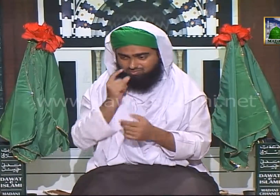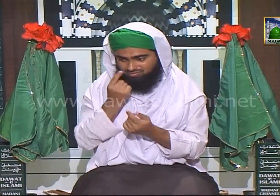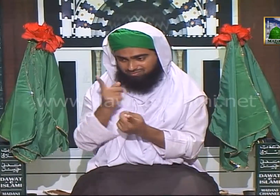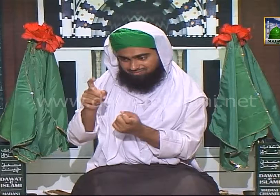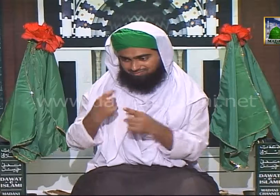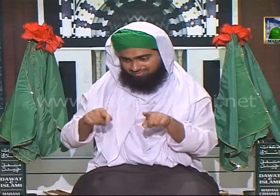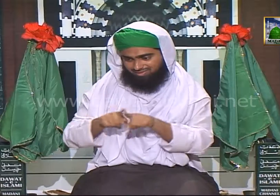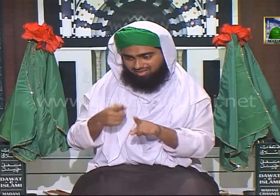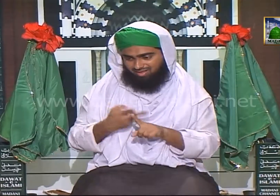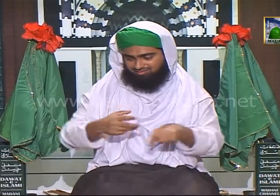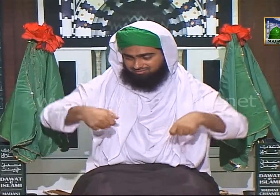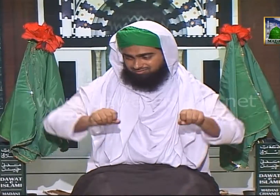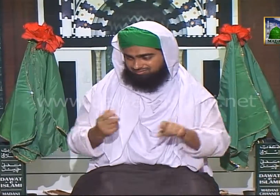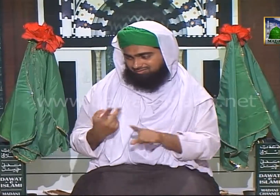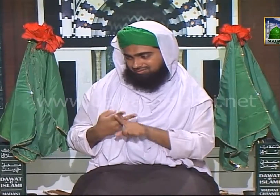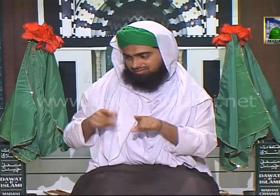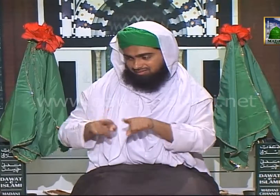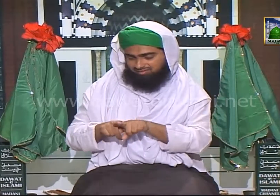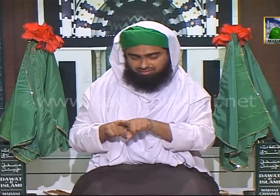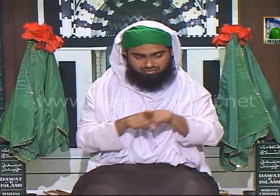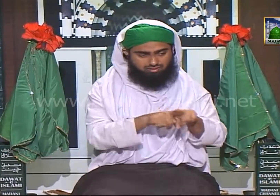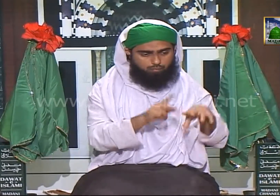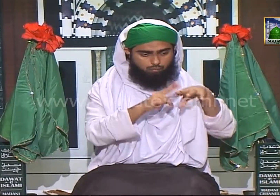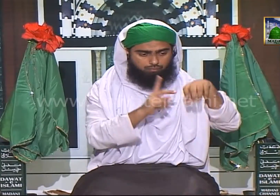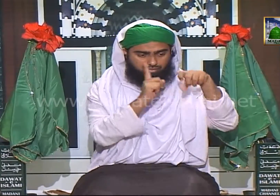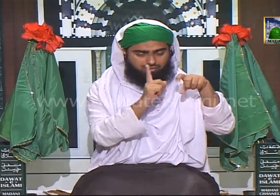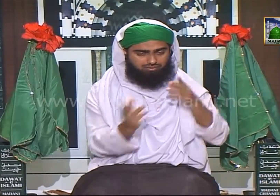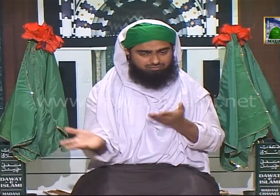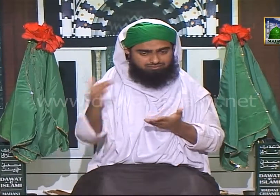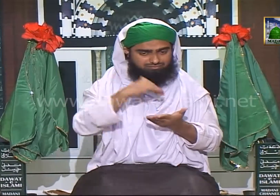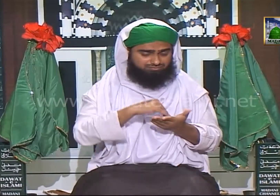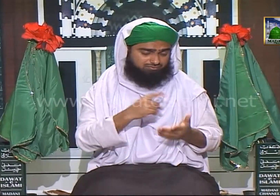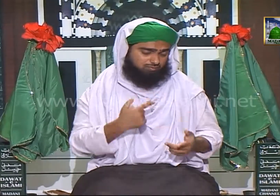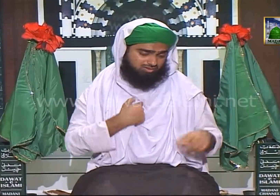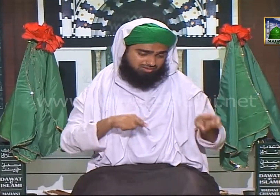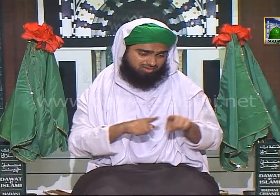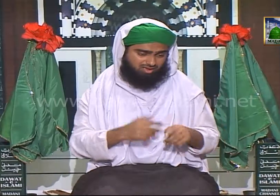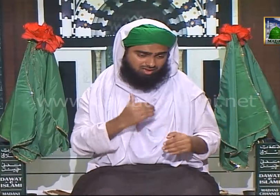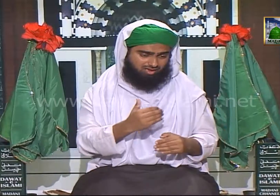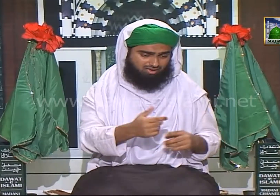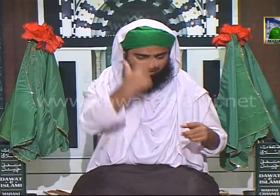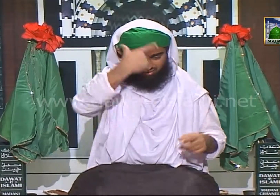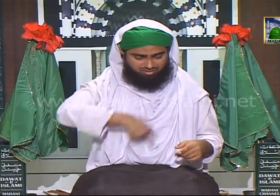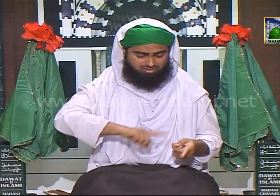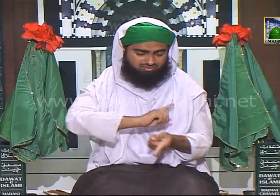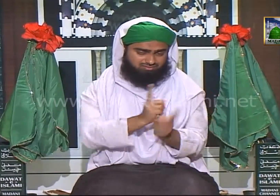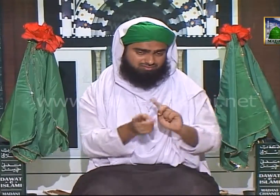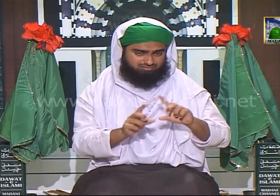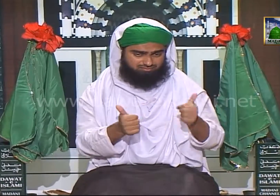یہ خوش ہو جائے گا، سواری کے بہانے آ جائے گا، کل جب وہ آئے گا یہاں سنے گا، اس ماحول میں گھلے گا ملے گا، اس کو جذبہ پیدا ہو جائے گا، تو خود اپنی سواری پر دوسروں کو لانا